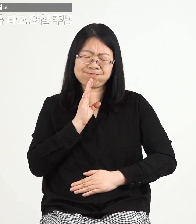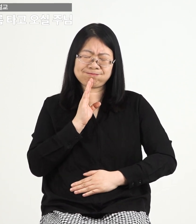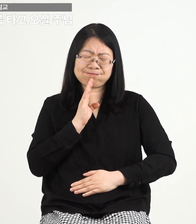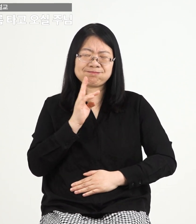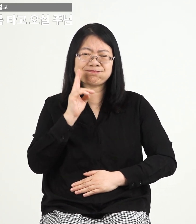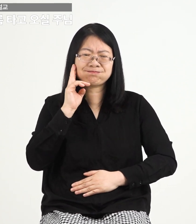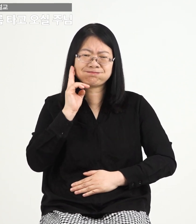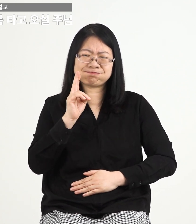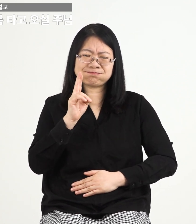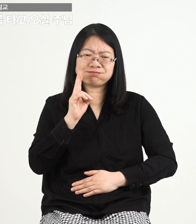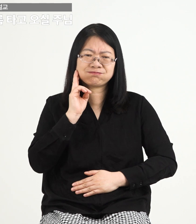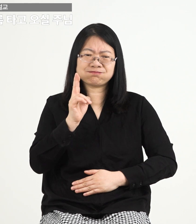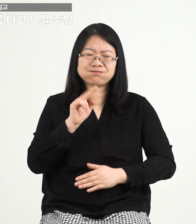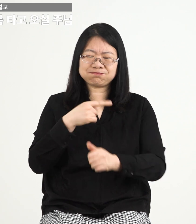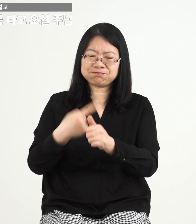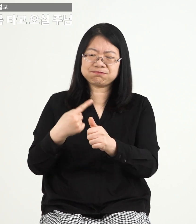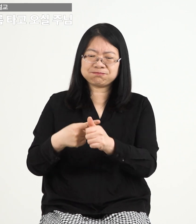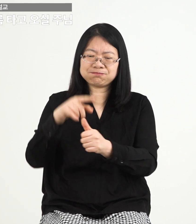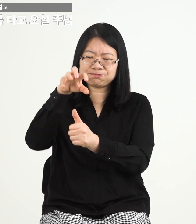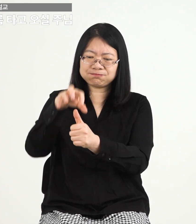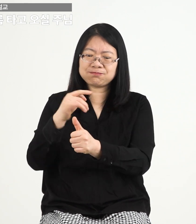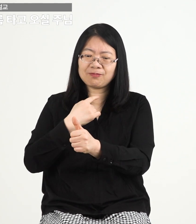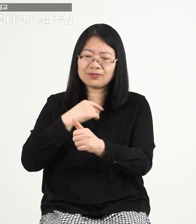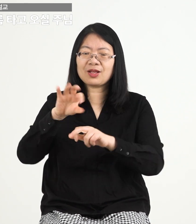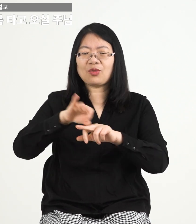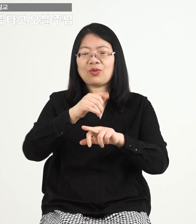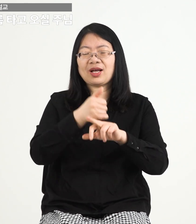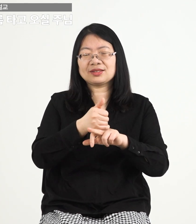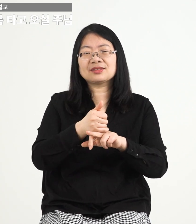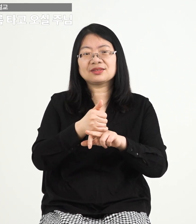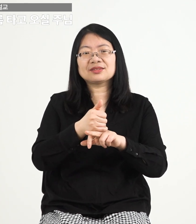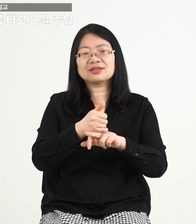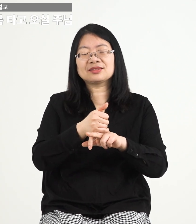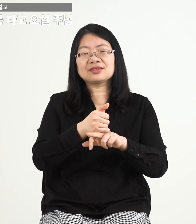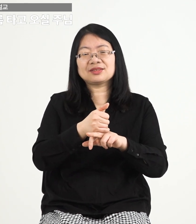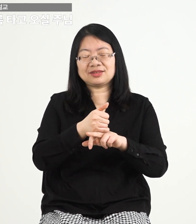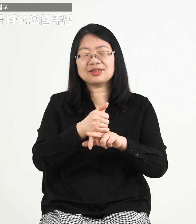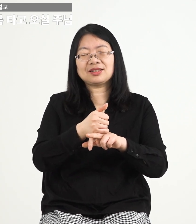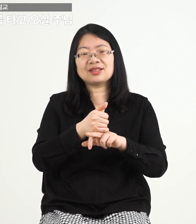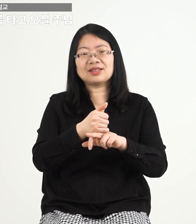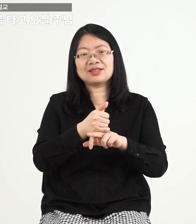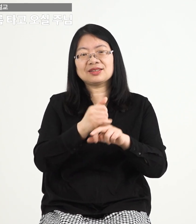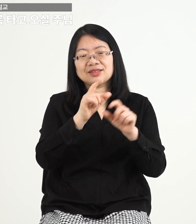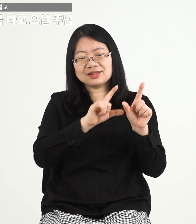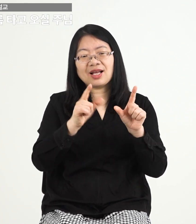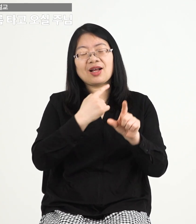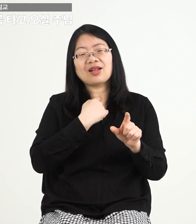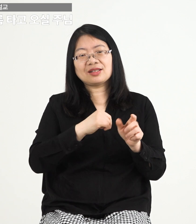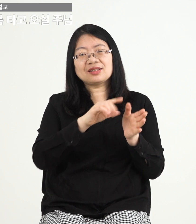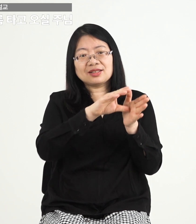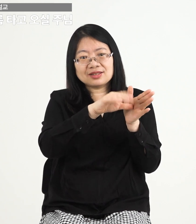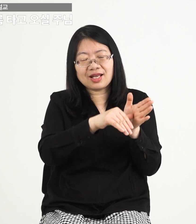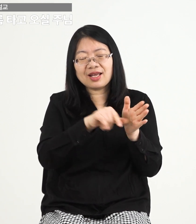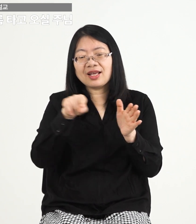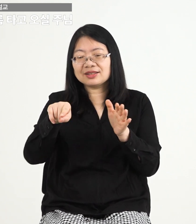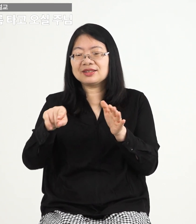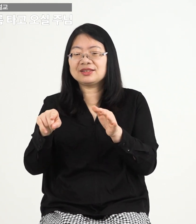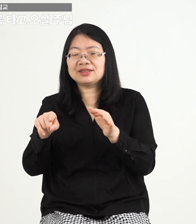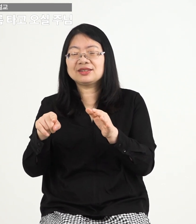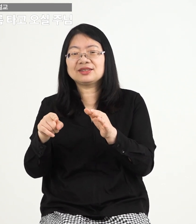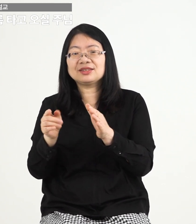잔혹하게 겁박하고 핍박했던 황제들입니다. 이 시대 배경에 이 글이